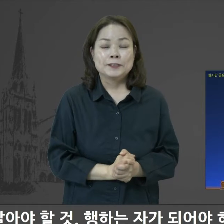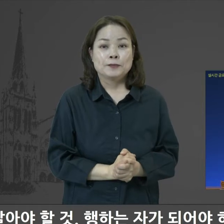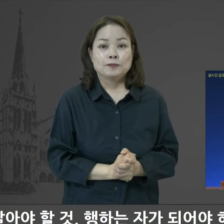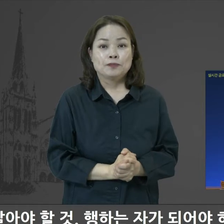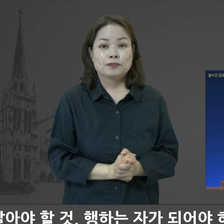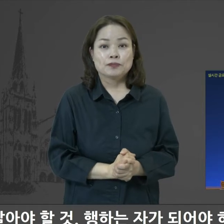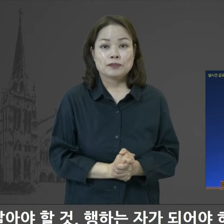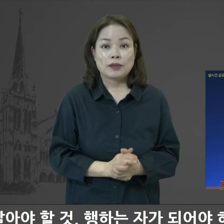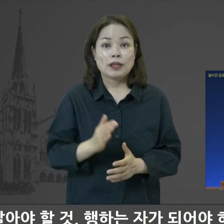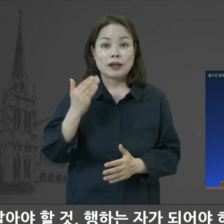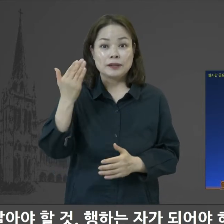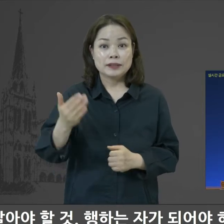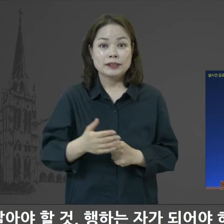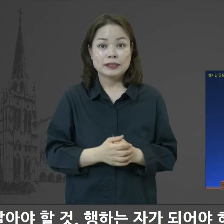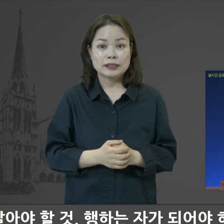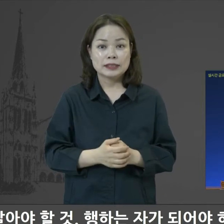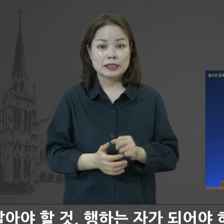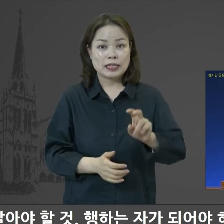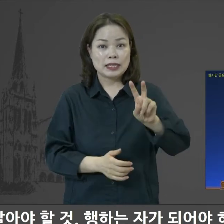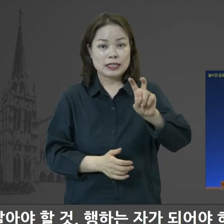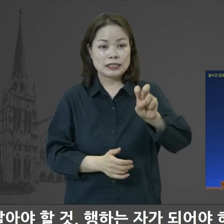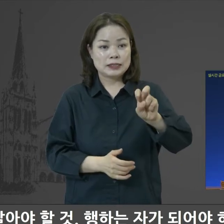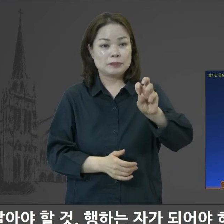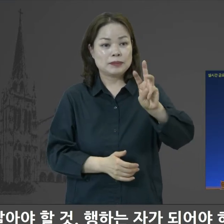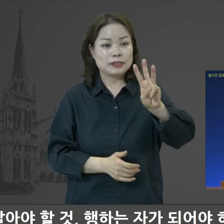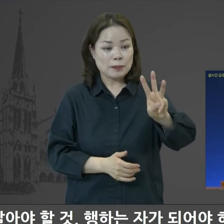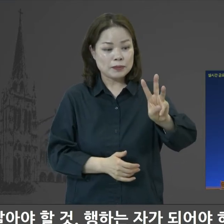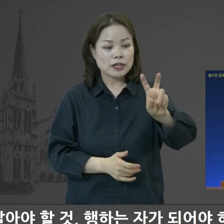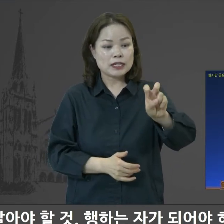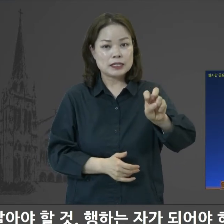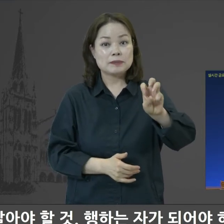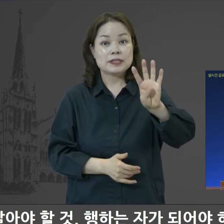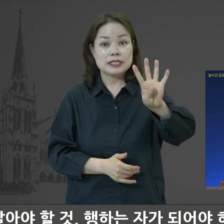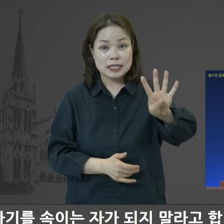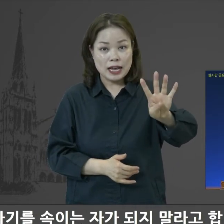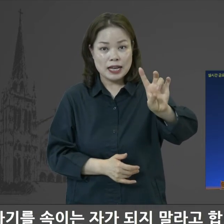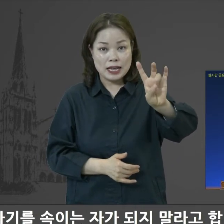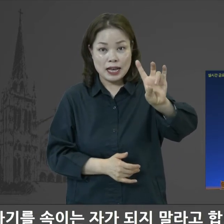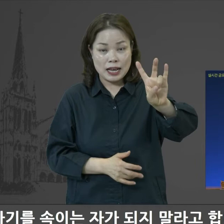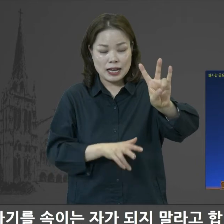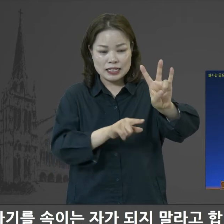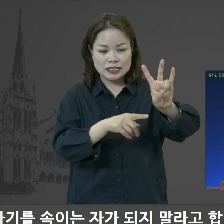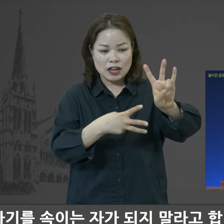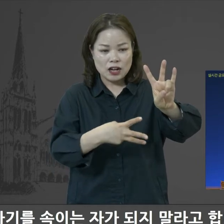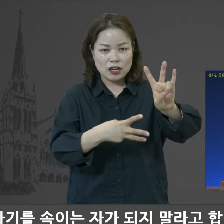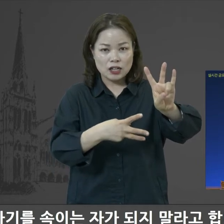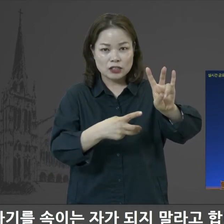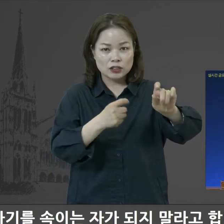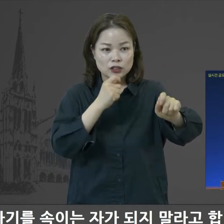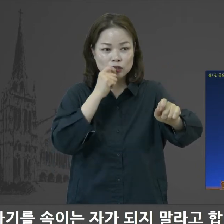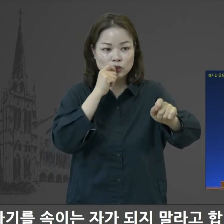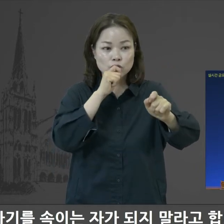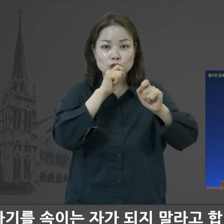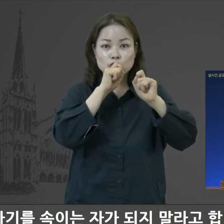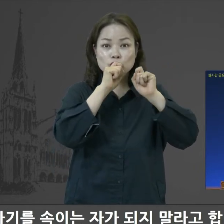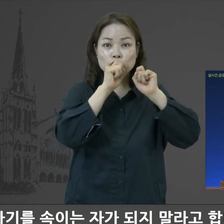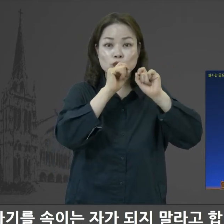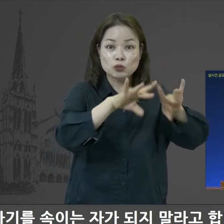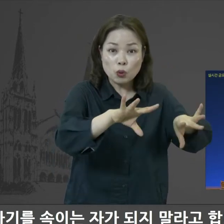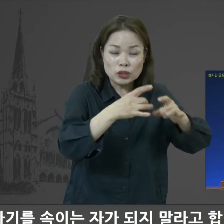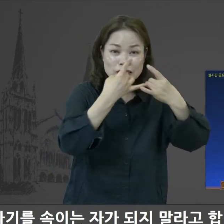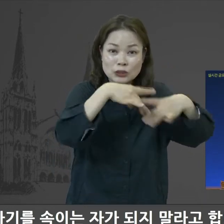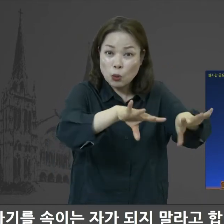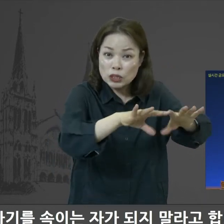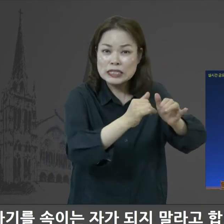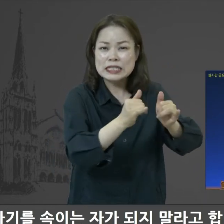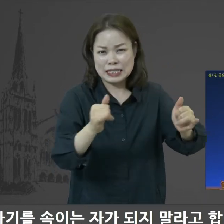자, 그런 다음에 23절과 24절은 속이는 자죠. 듣고 행하지 않는 자에